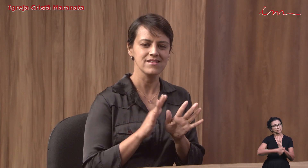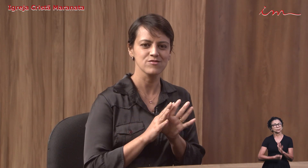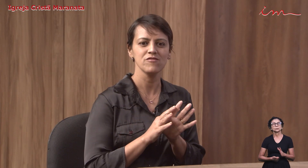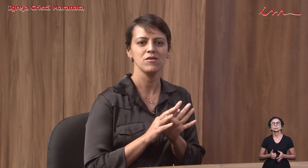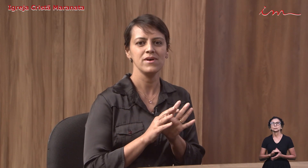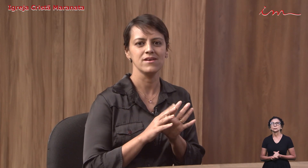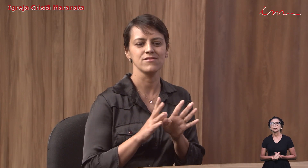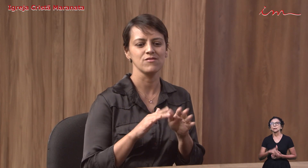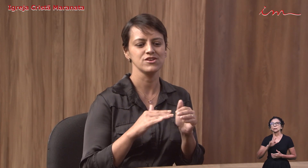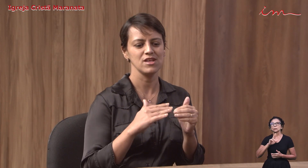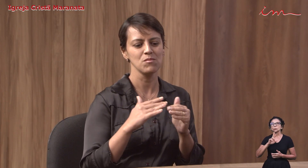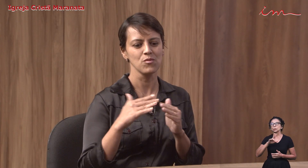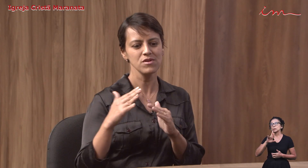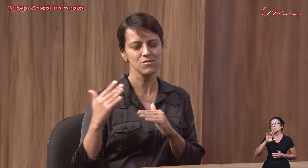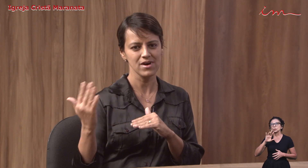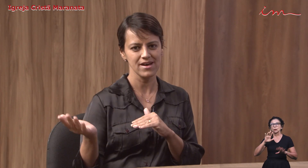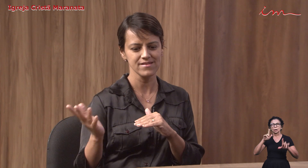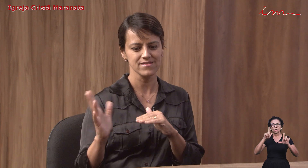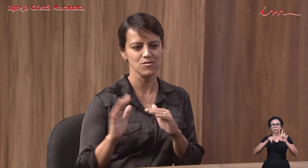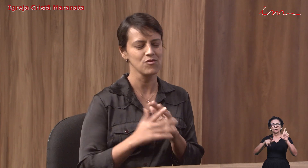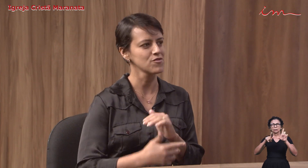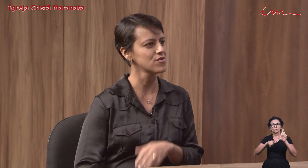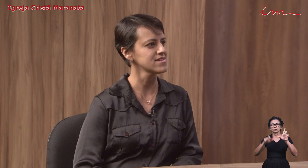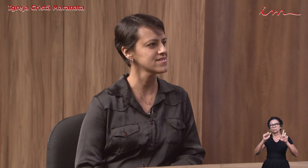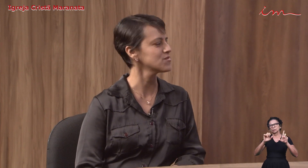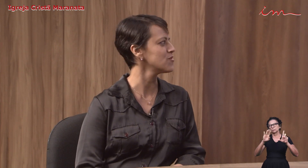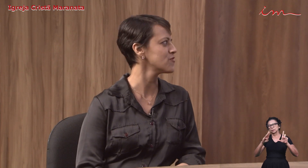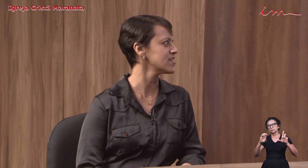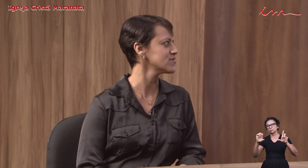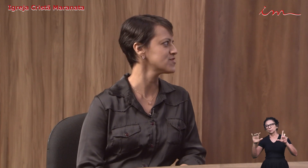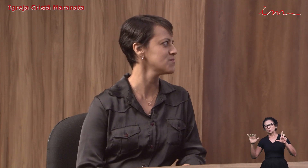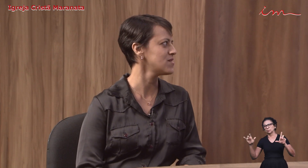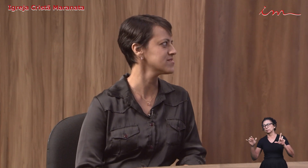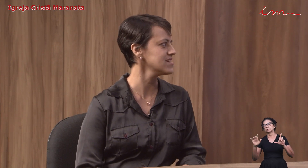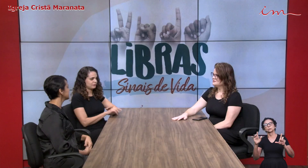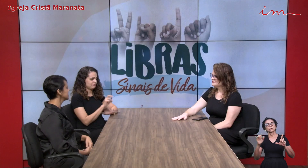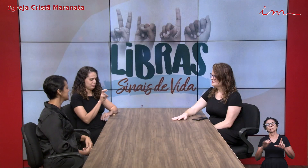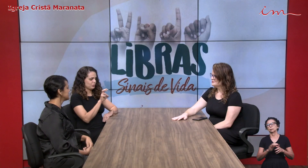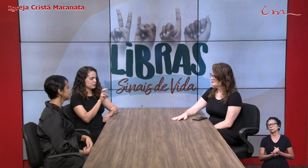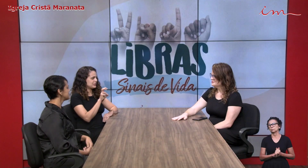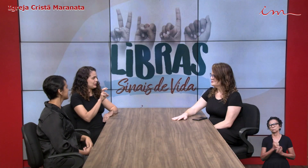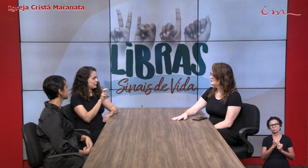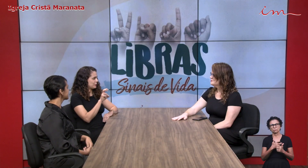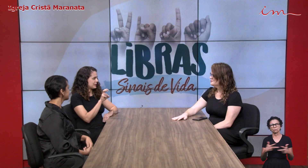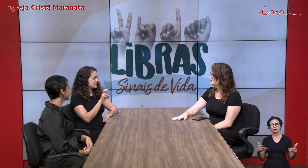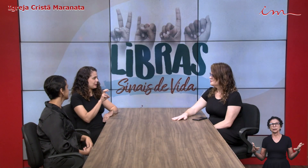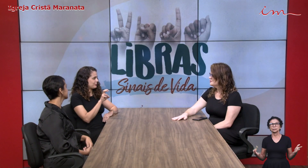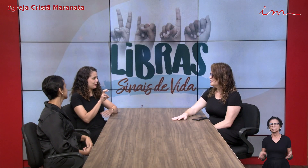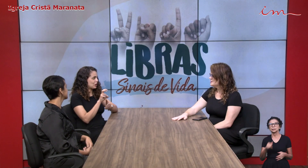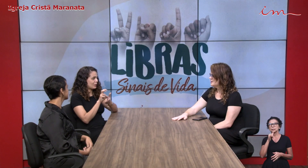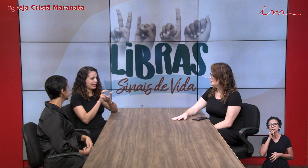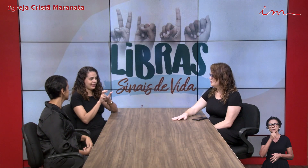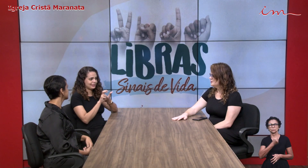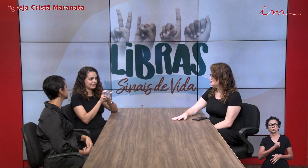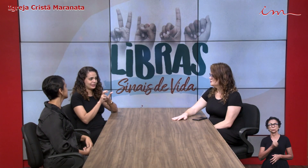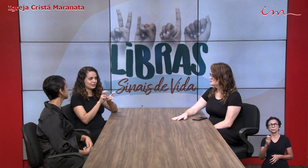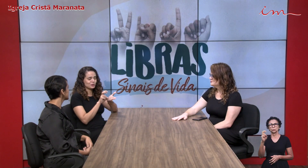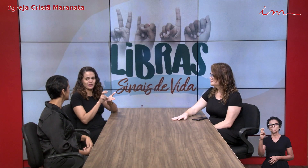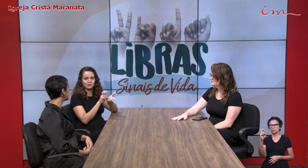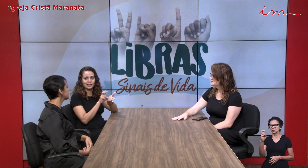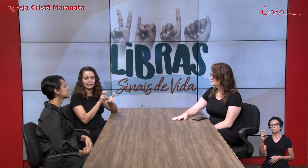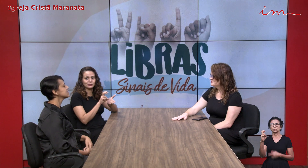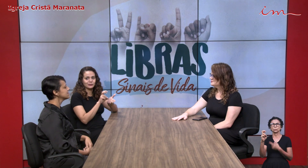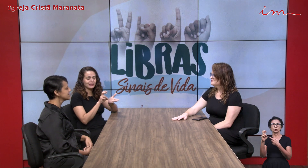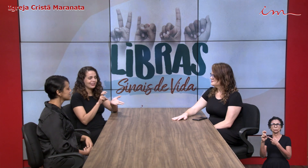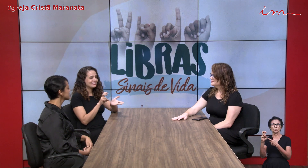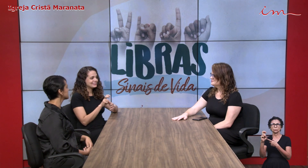as letras do alfabeto. Então, a gente tem muito mais configurações de mãos aí. número 5, por exemplo, que não é uma letra, né, de um